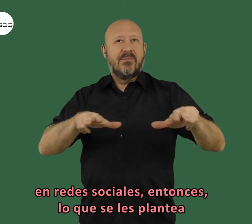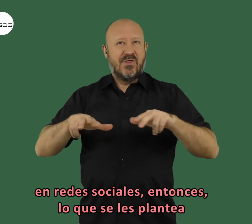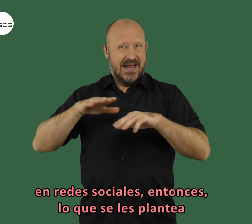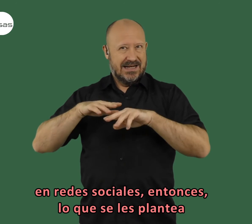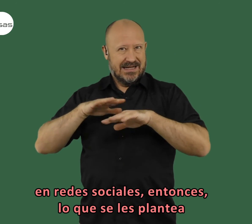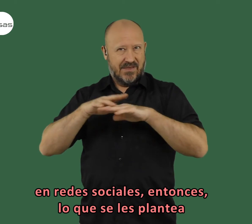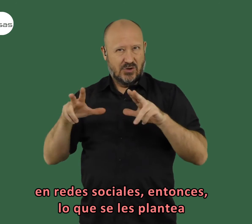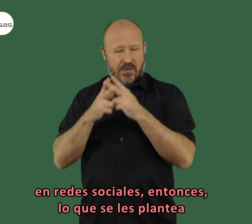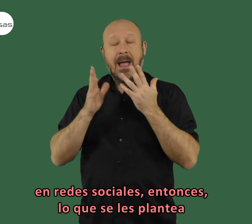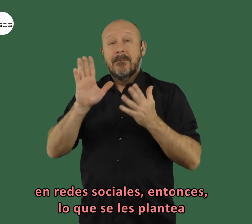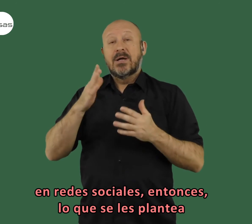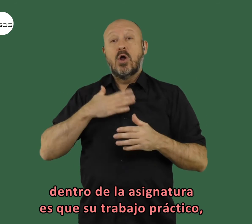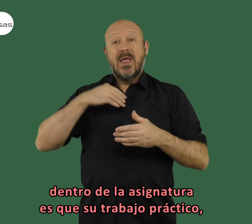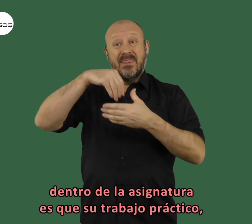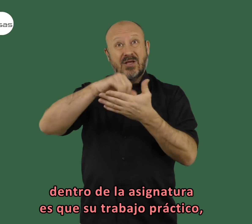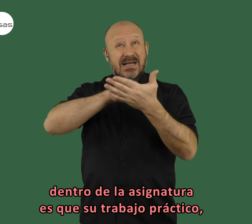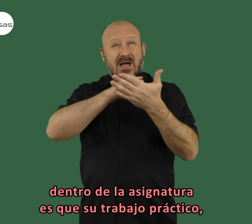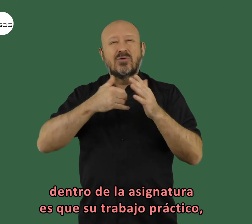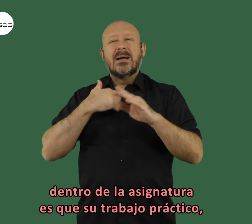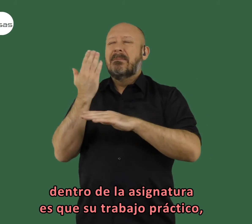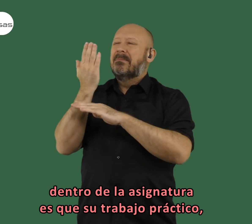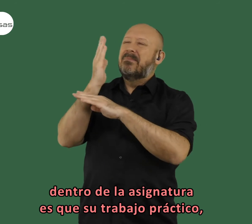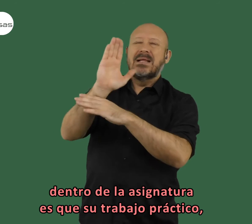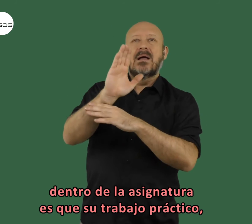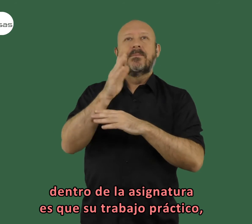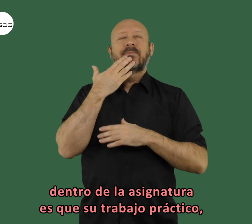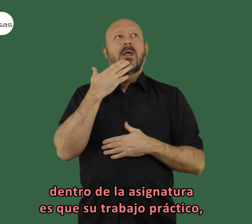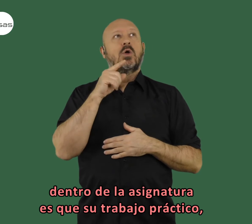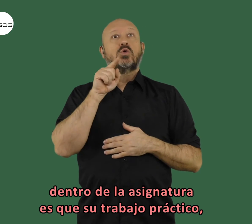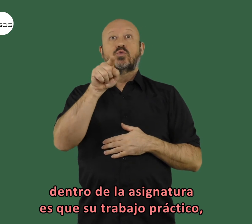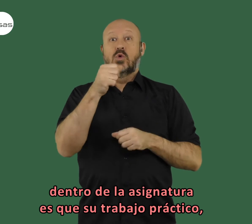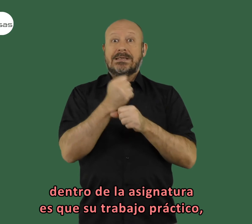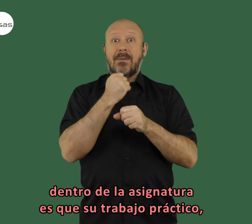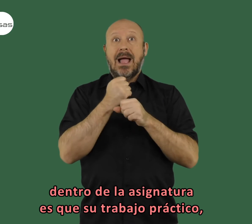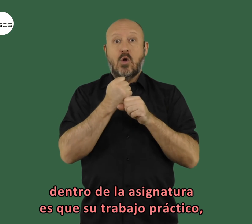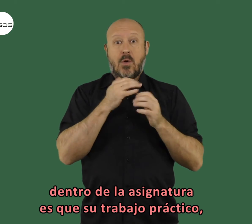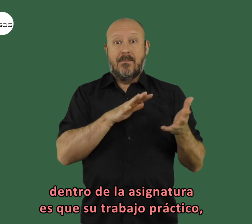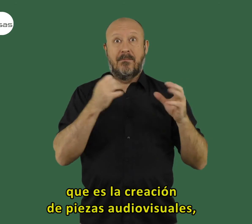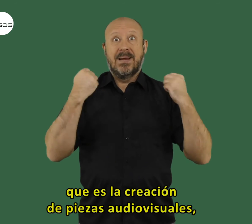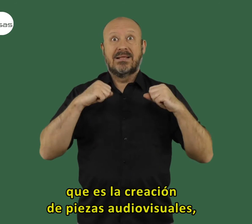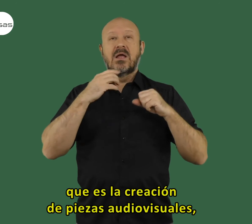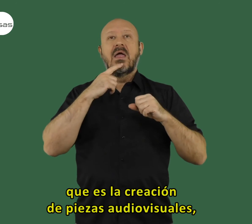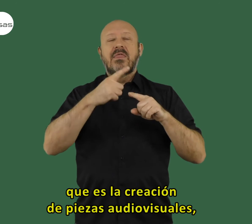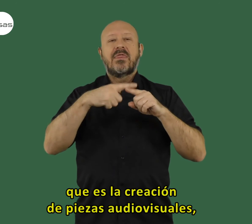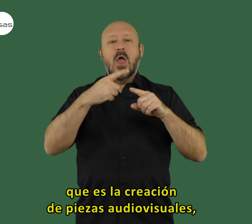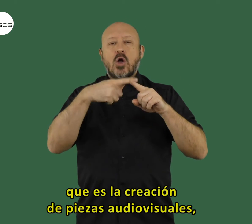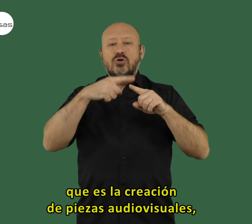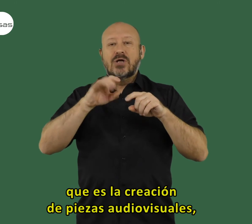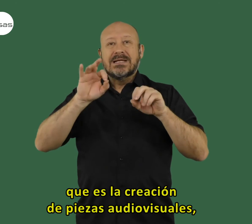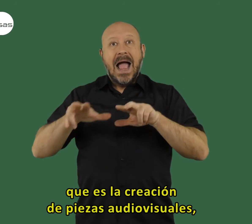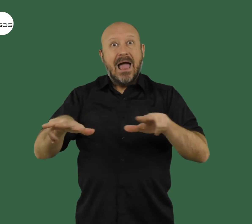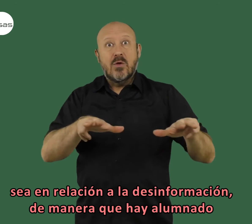redes sociales. Entonces, lo que se les plantea dentro de la asignatura es que su trabajo práctico, que es la creación de